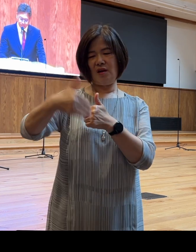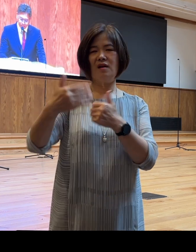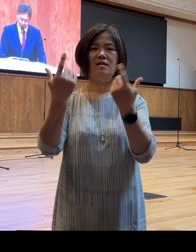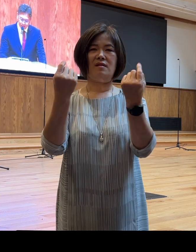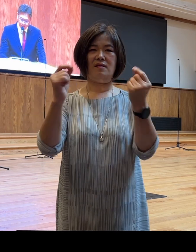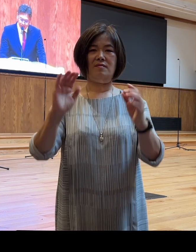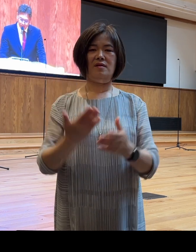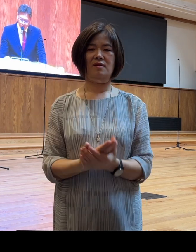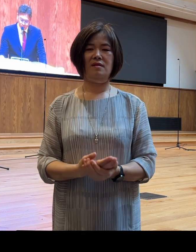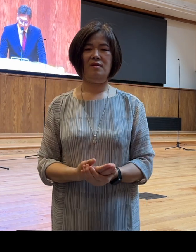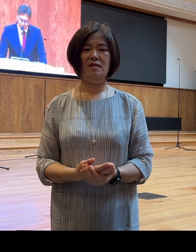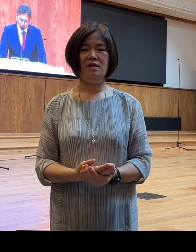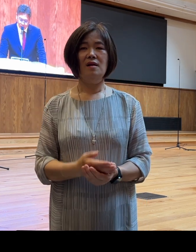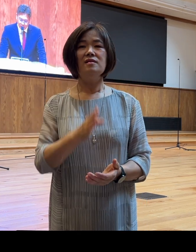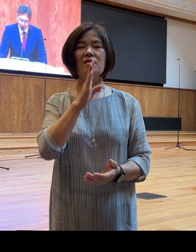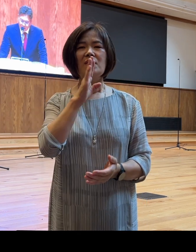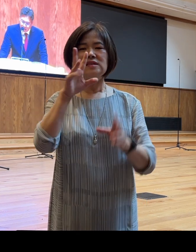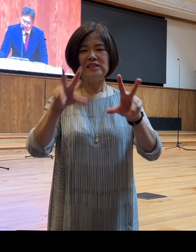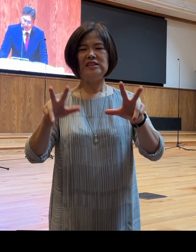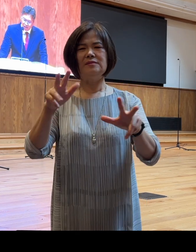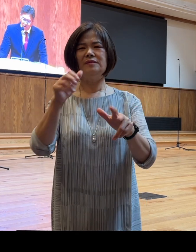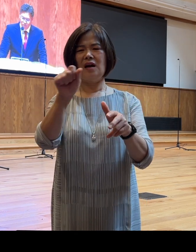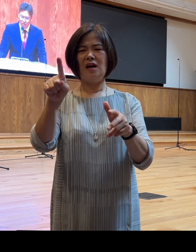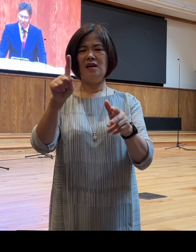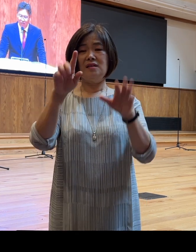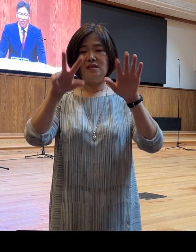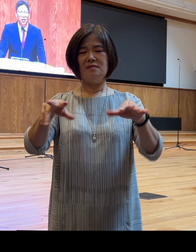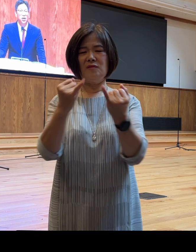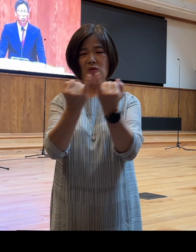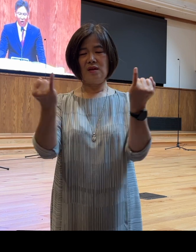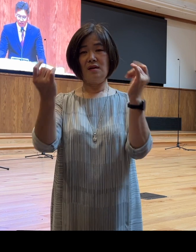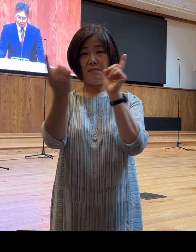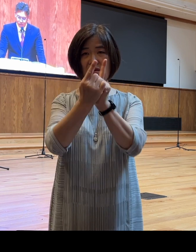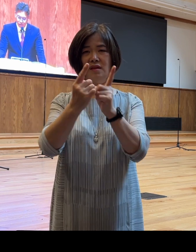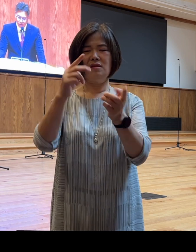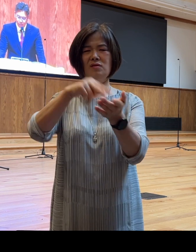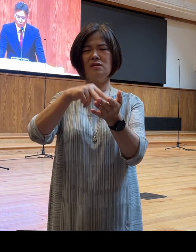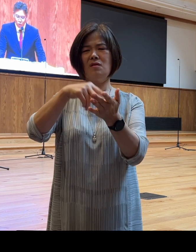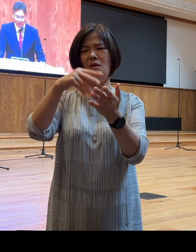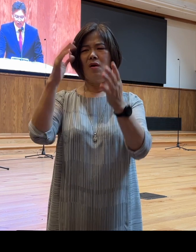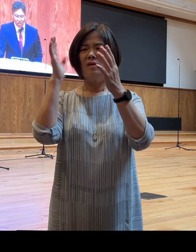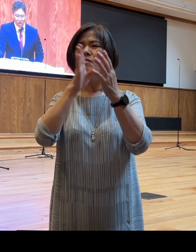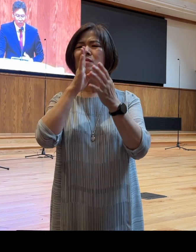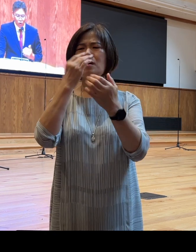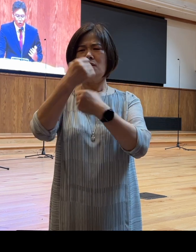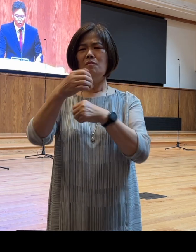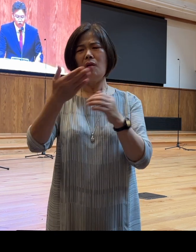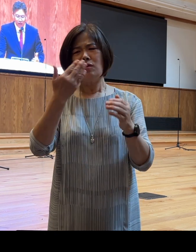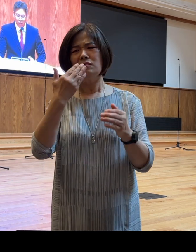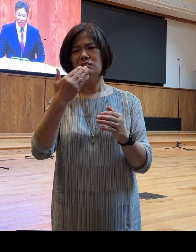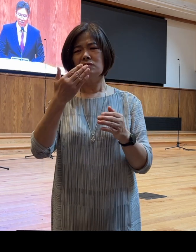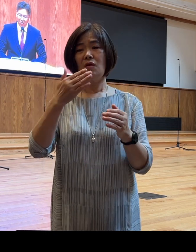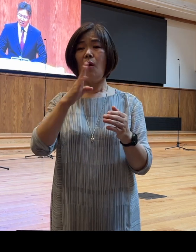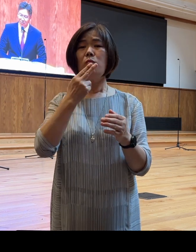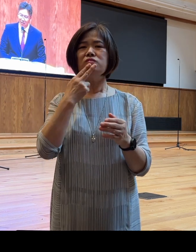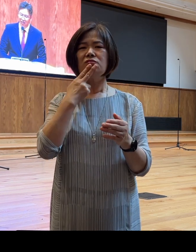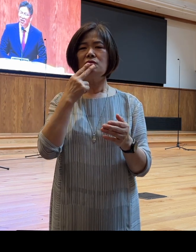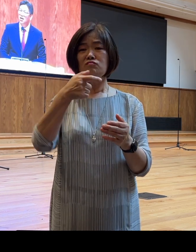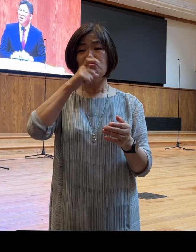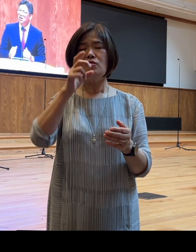그럼 비록 지금 하갈이 맞닥뜨린 현실은 광야에서 물과 양식이 없어 곧 죽을 수밖에 없는 상황이지만 하나님은 그